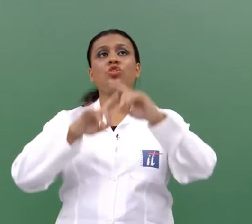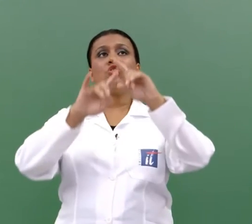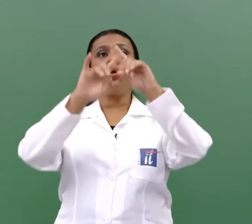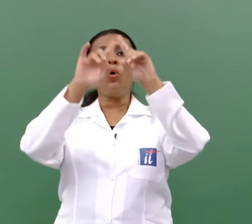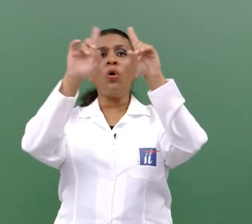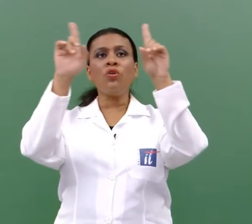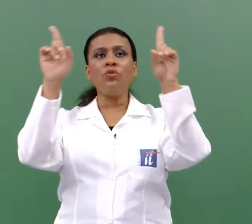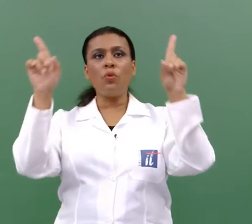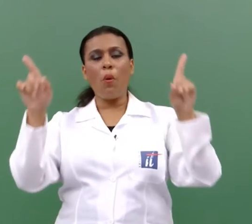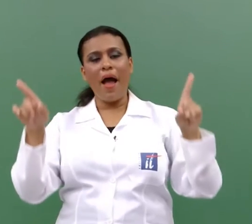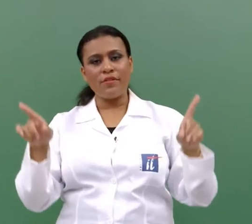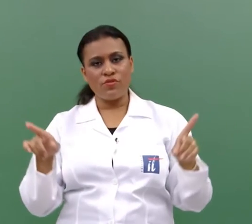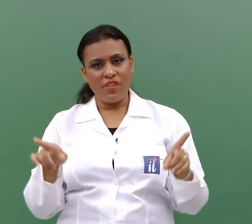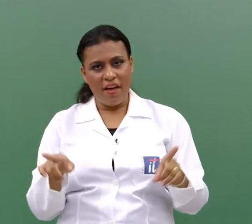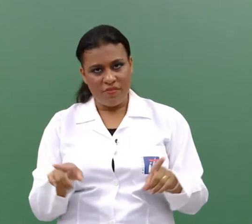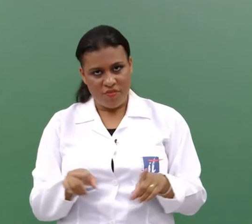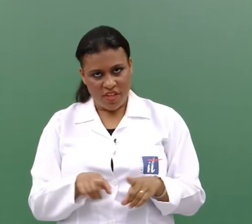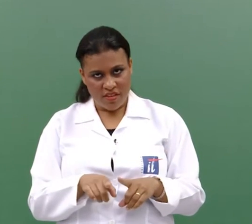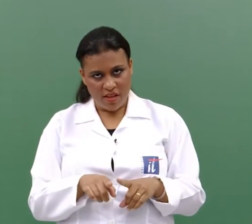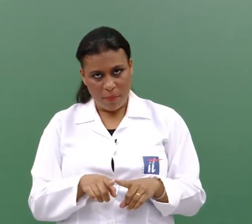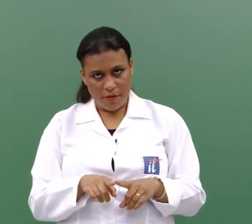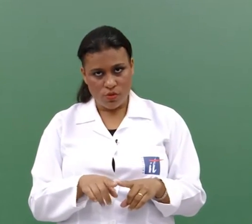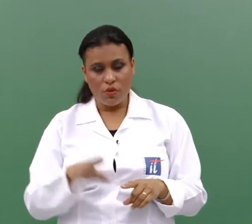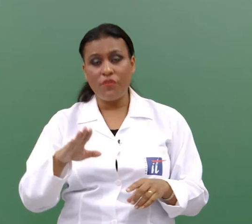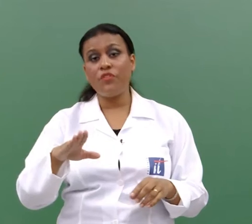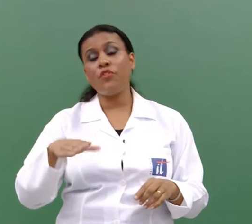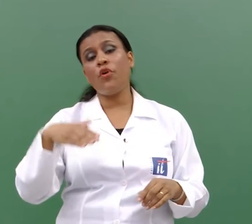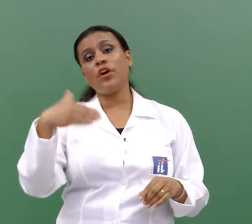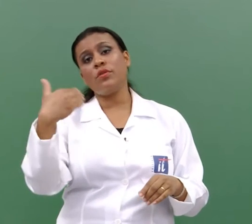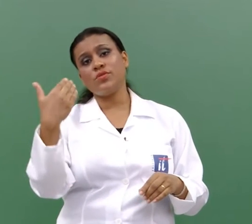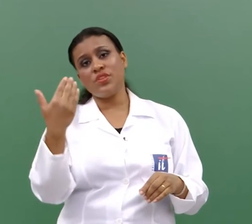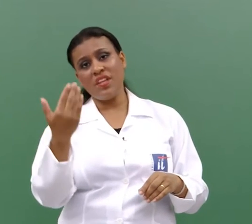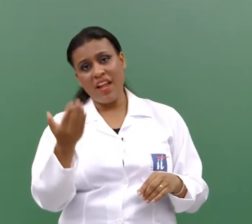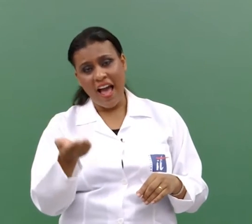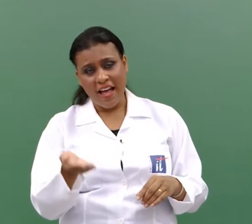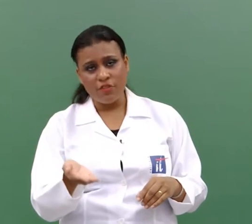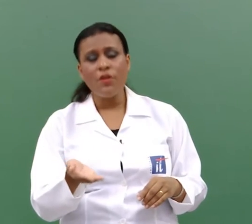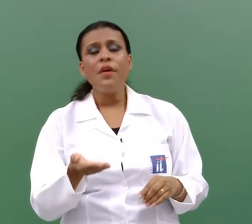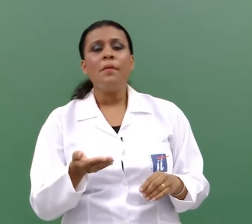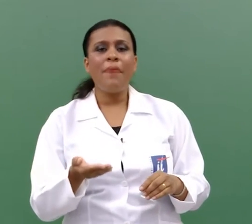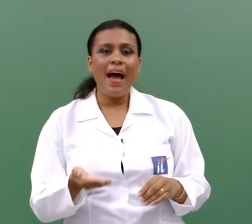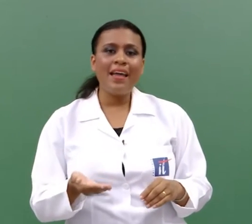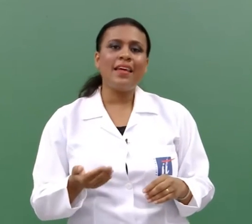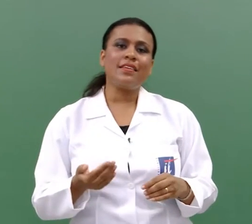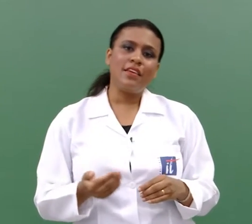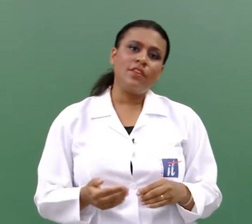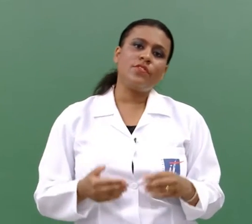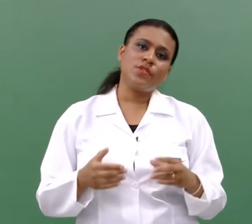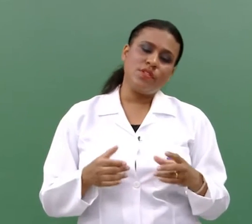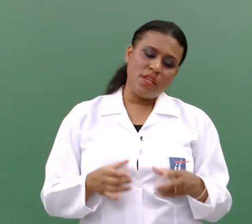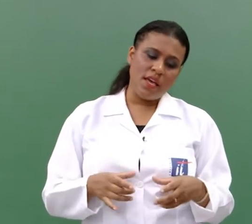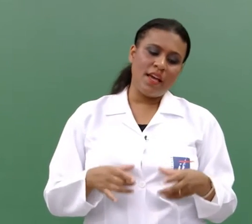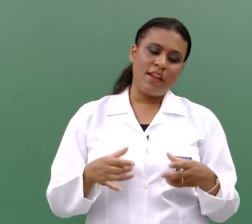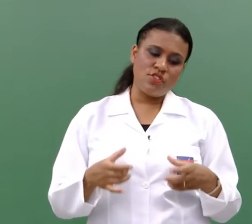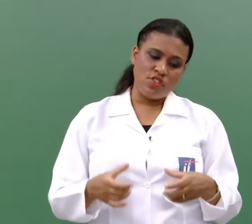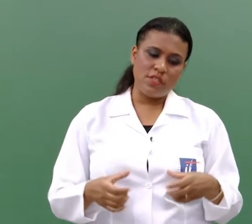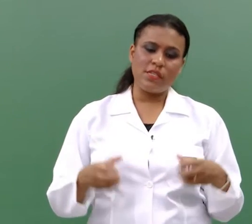todo o quadro da vida da pessoa foi considerado para que você garantisse